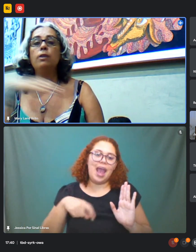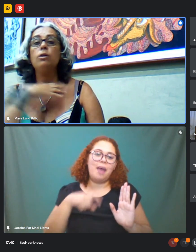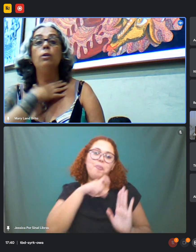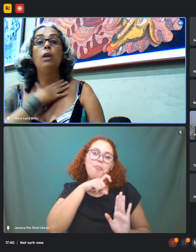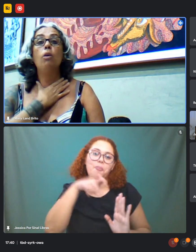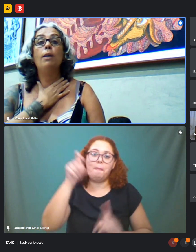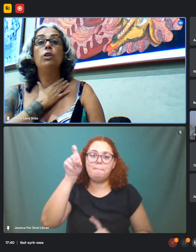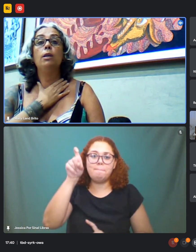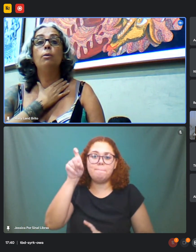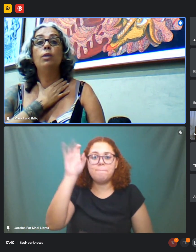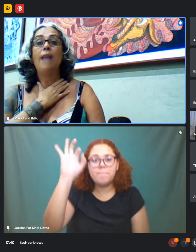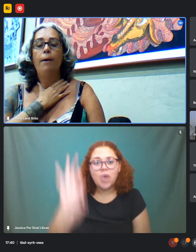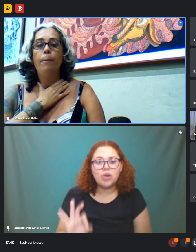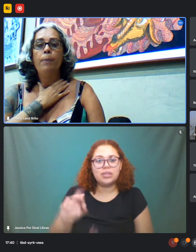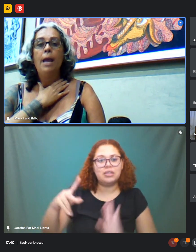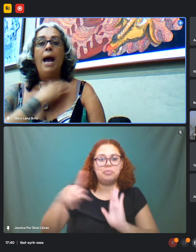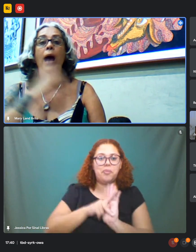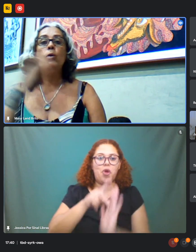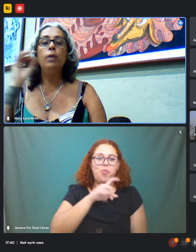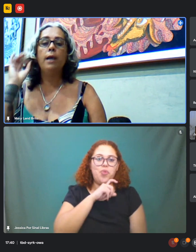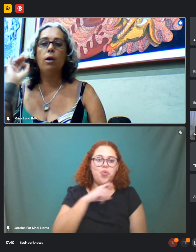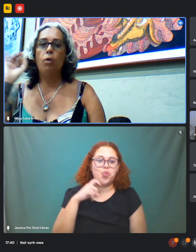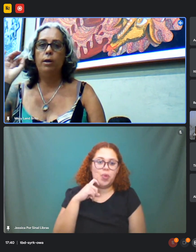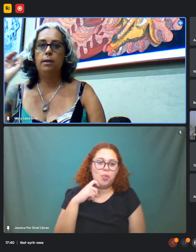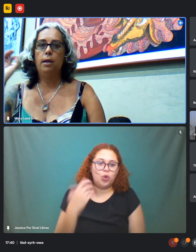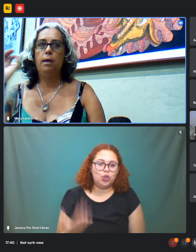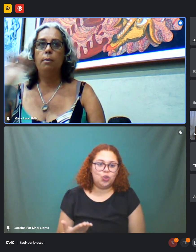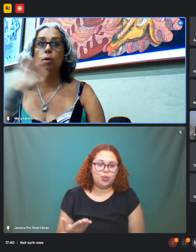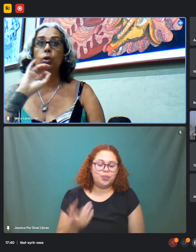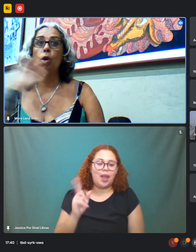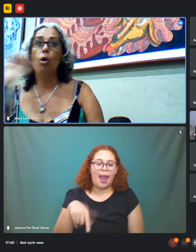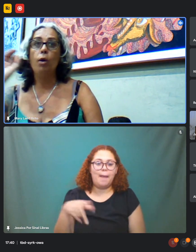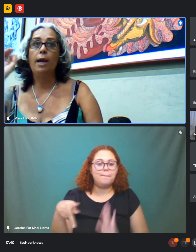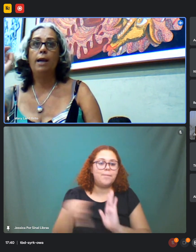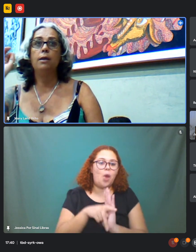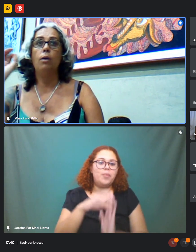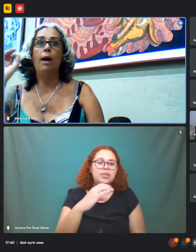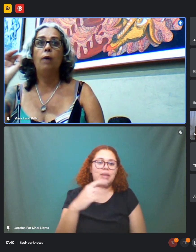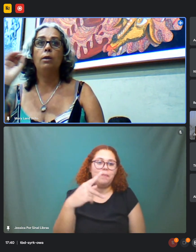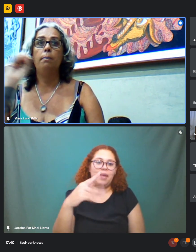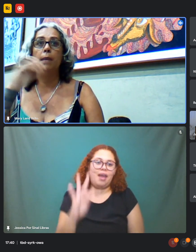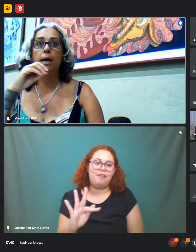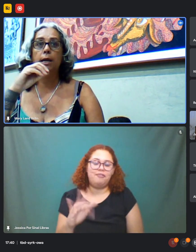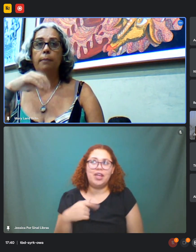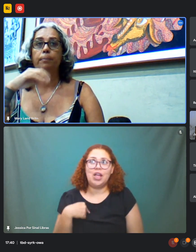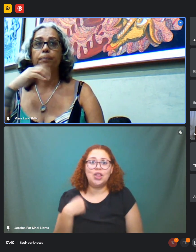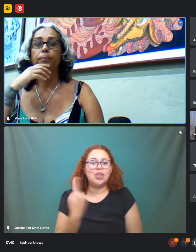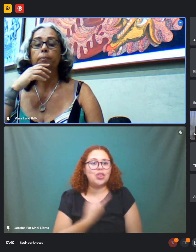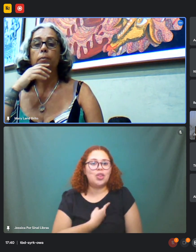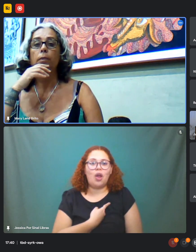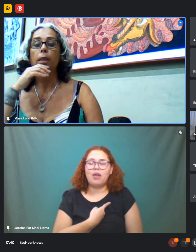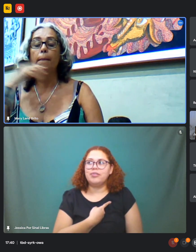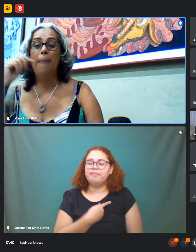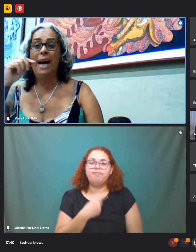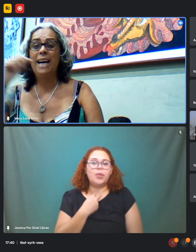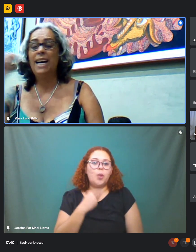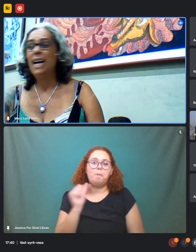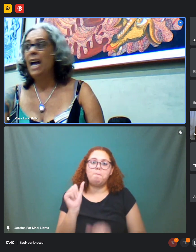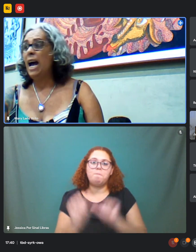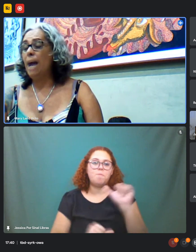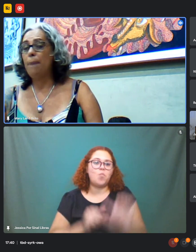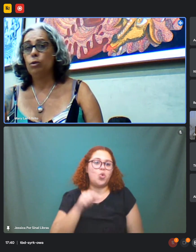infelizmente, isso não tem como a gente mudar. A única coisa assim, que mudou em relação a Aldi Blanc